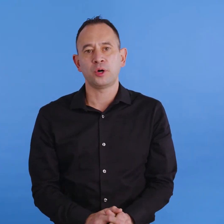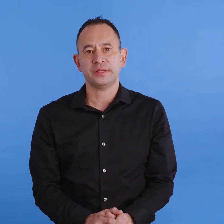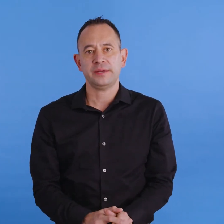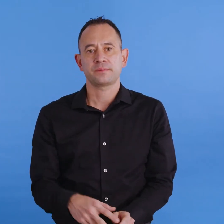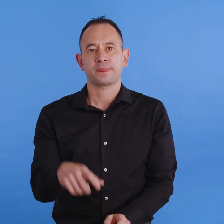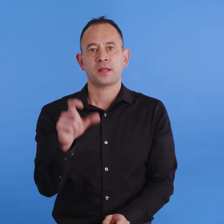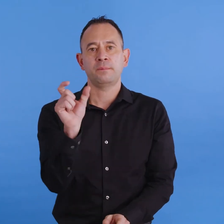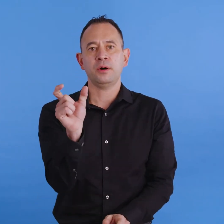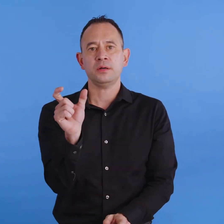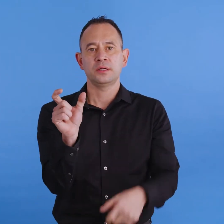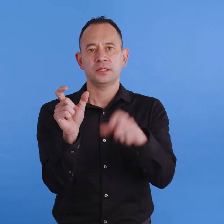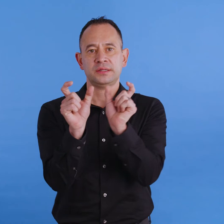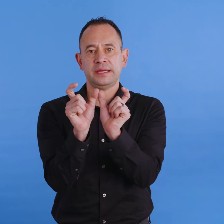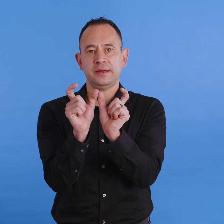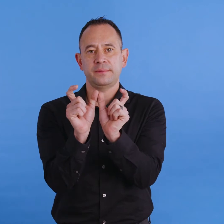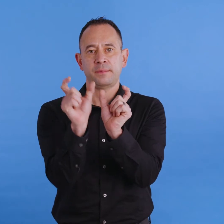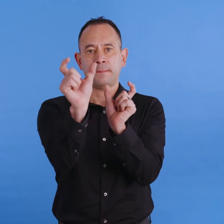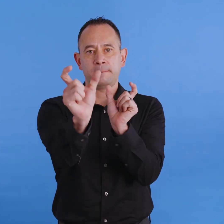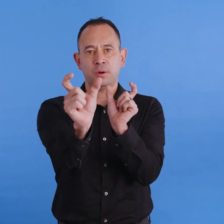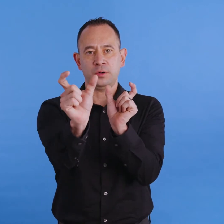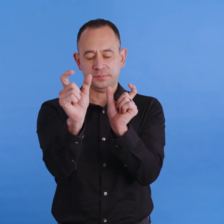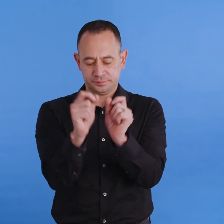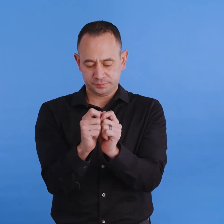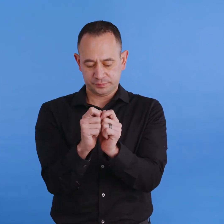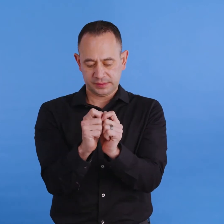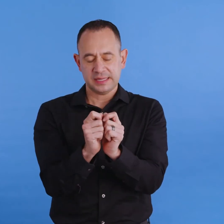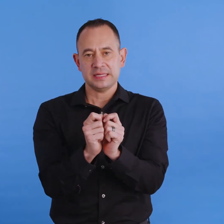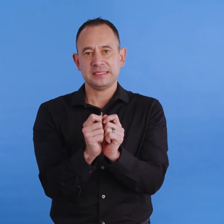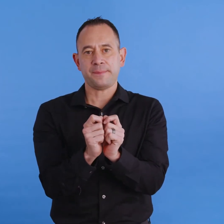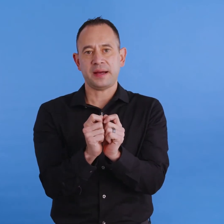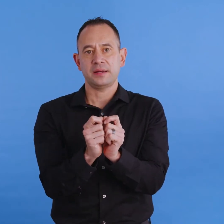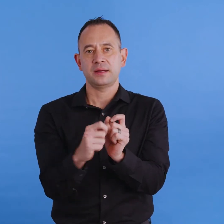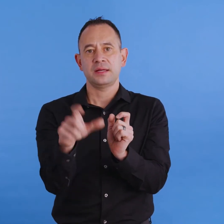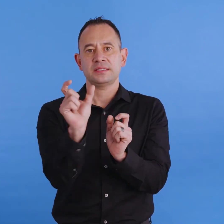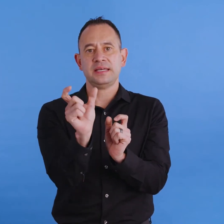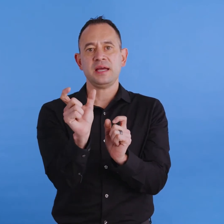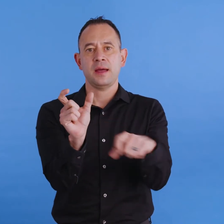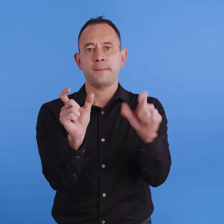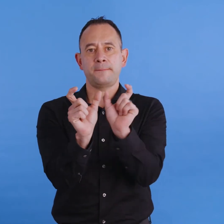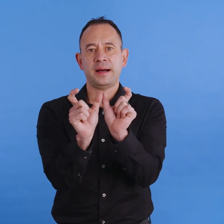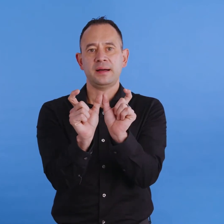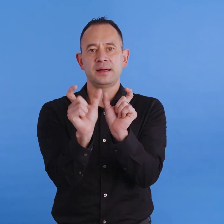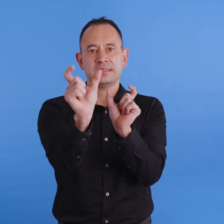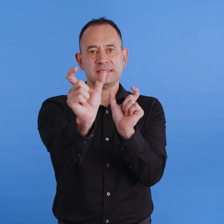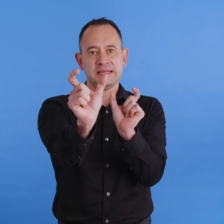Bote. Bote. Bote. Bó. Sepa. Se, pa. Se.